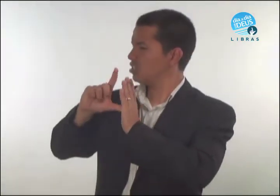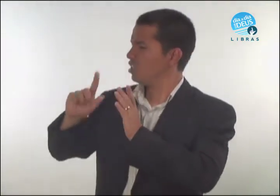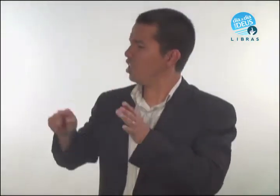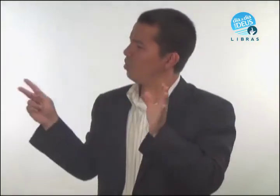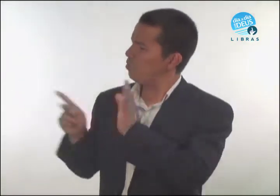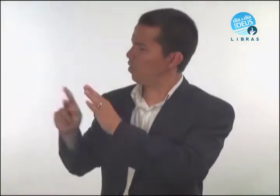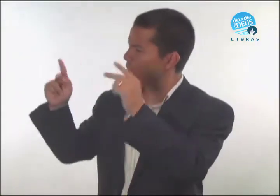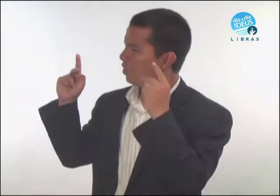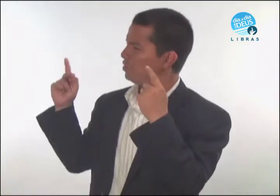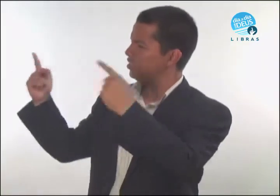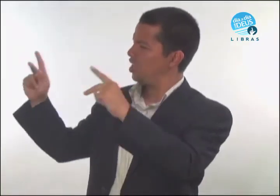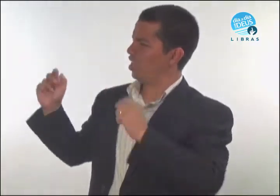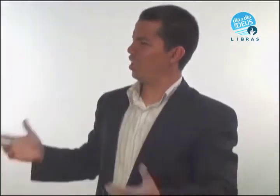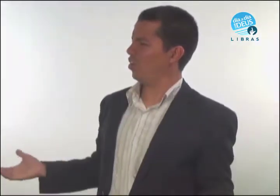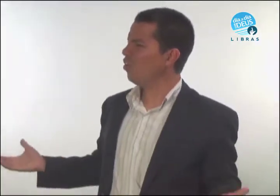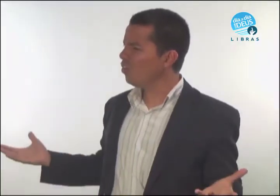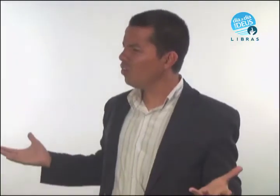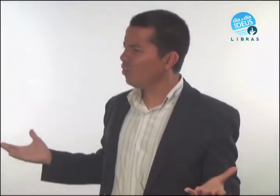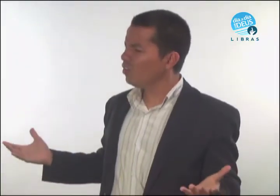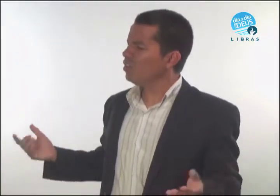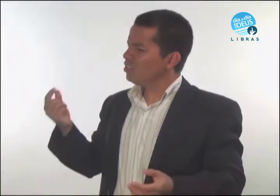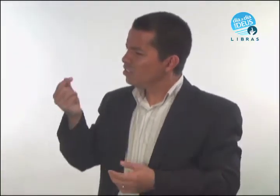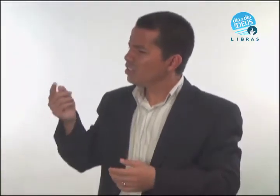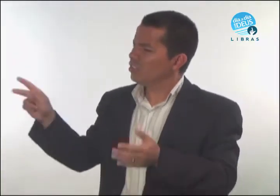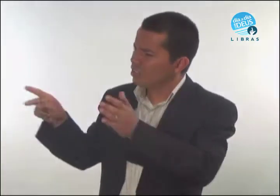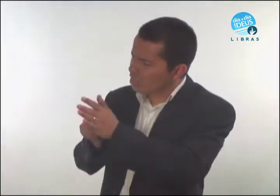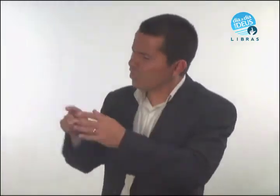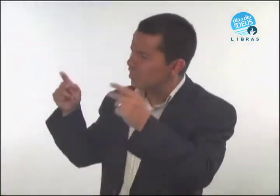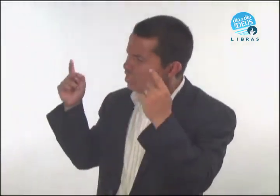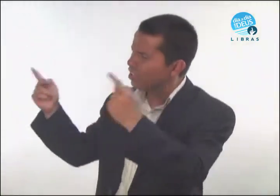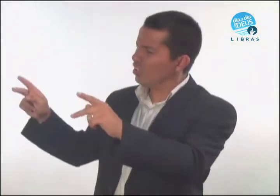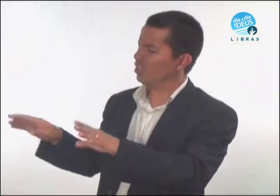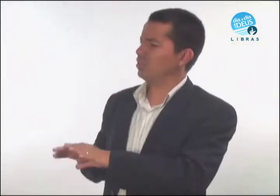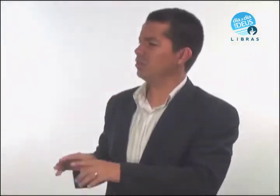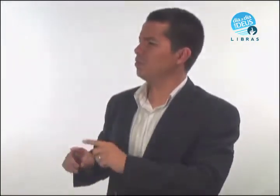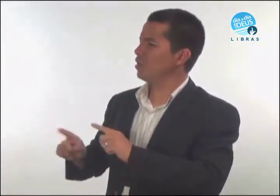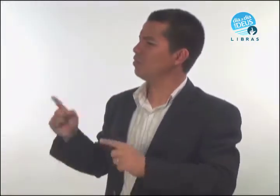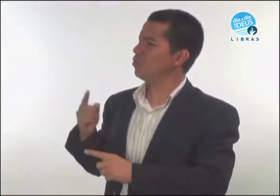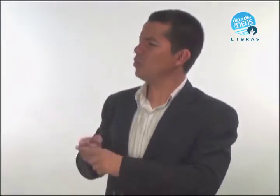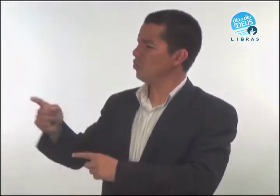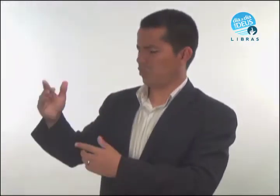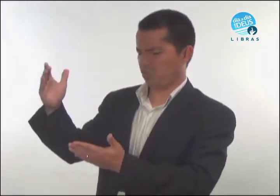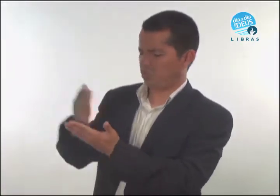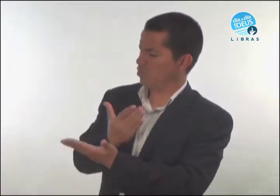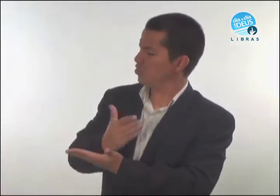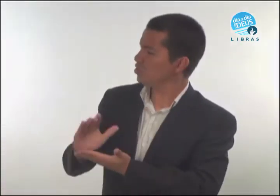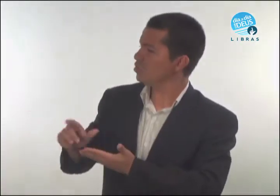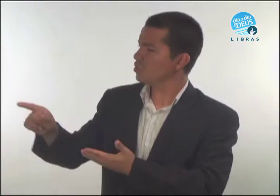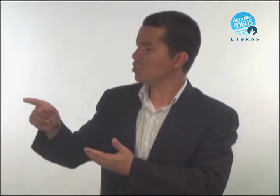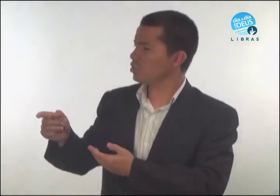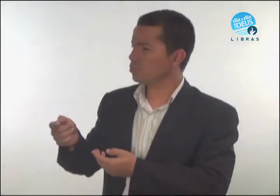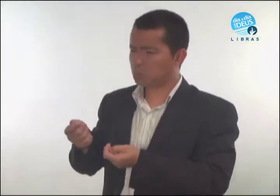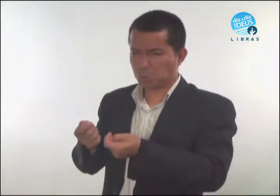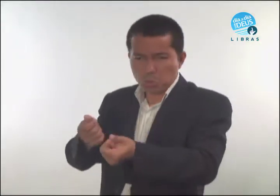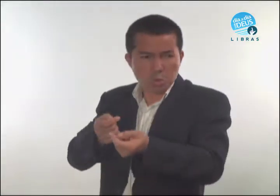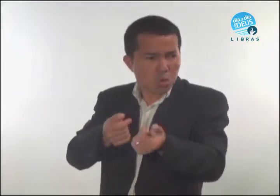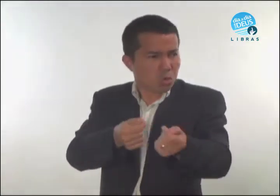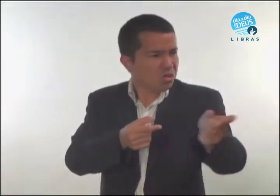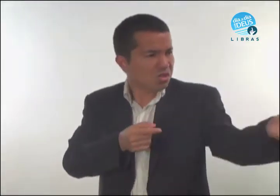você vendê-lo, ele era seu, e depois de vender, o dinheiro também era seu. Então por que resolveu fazer isso? Você não